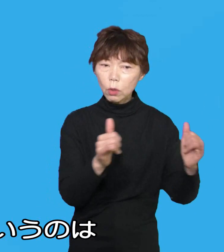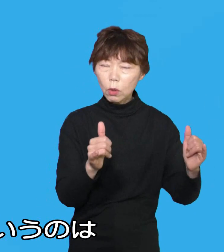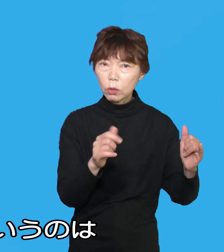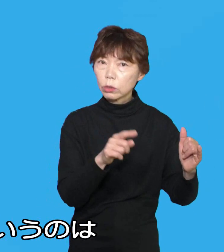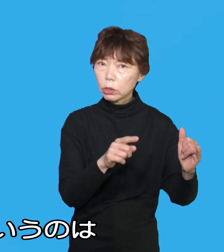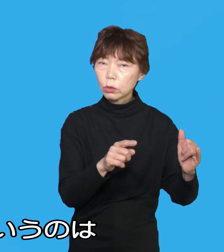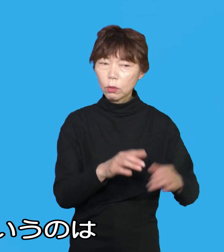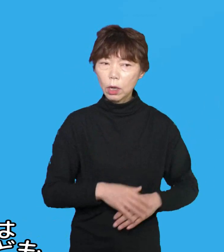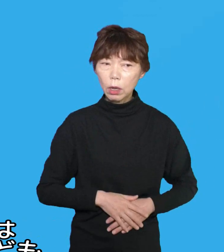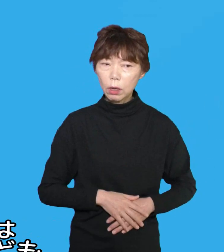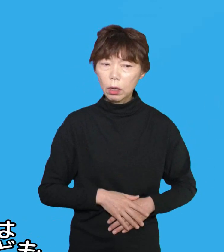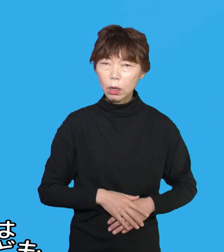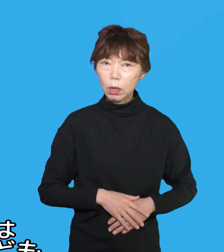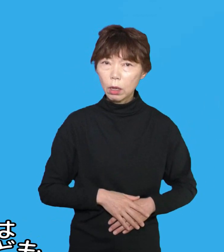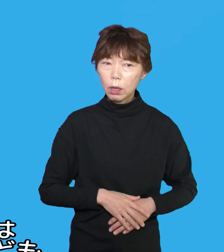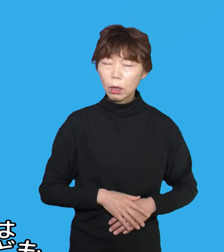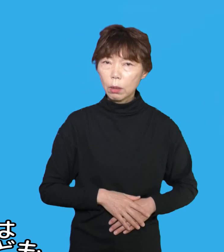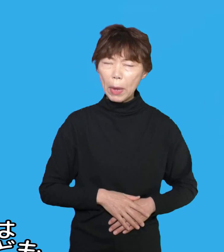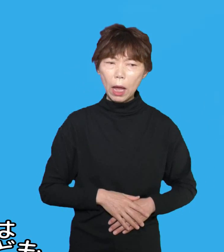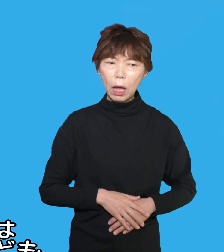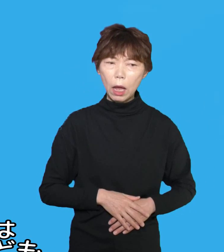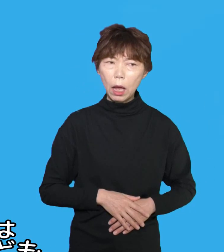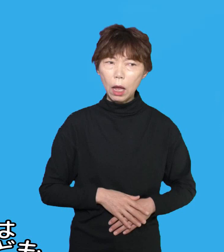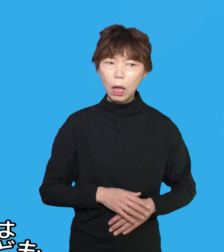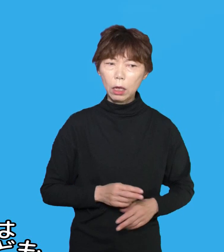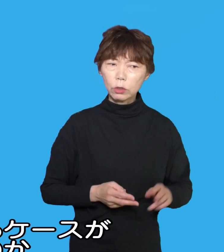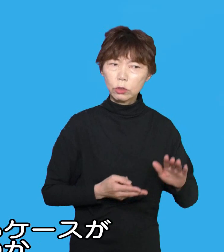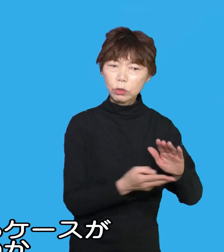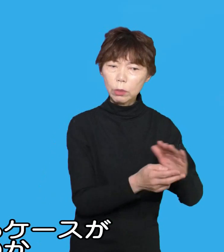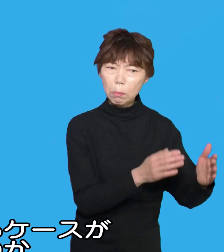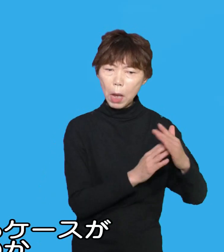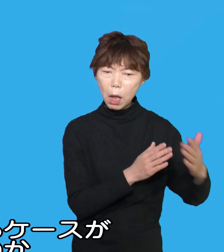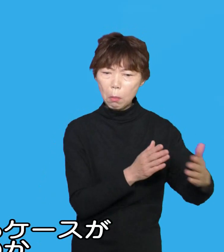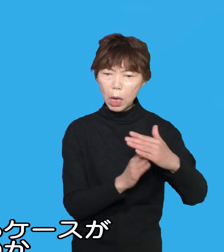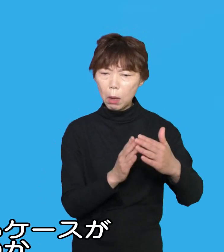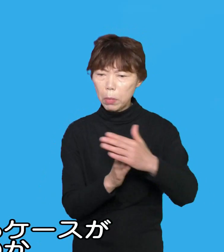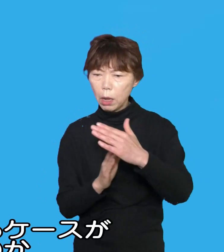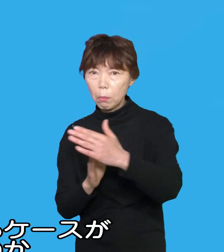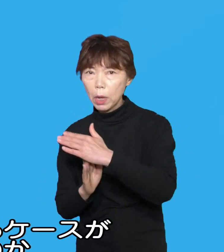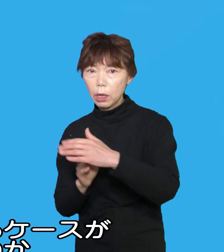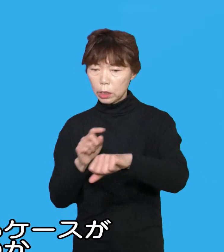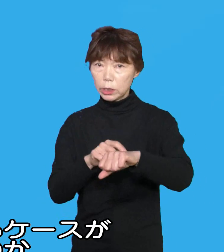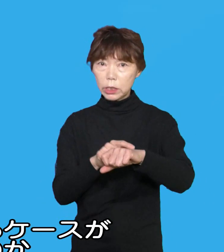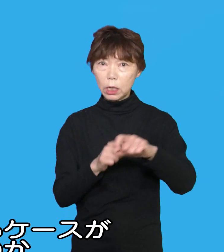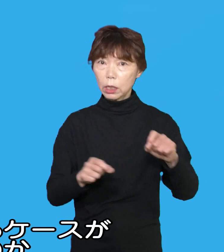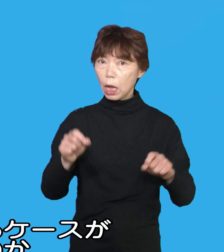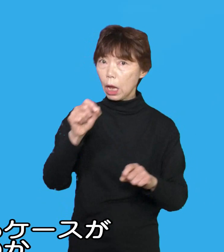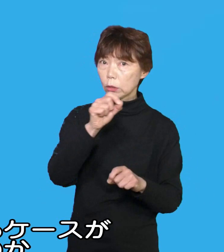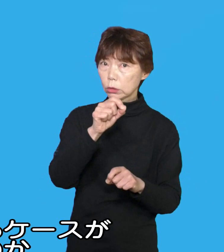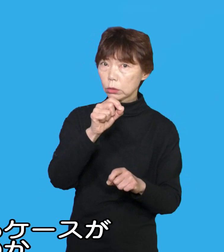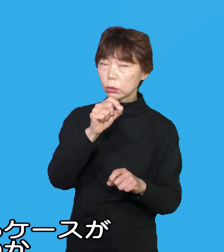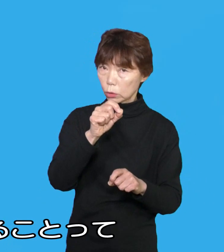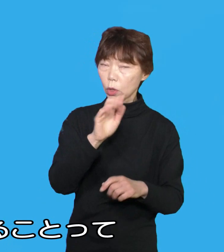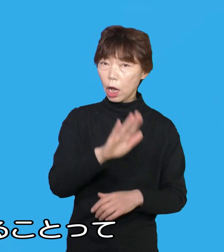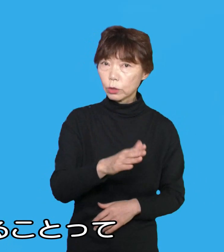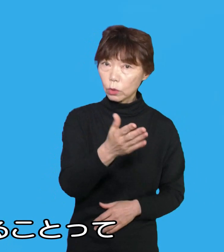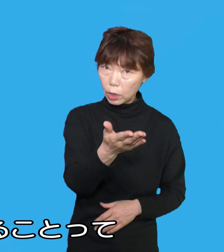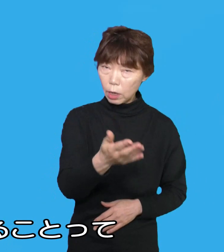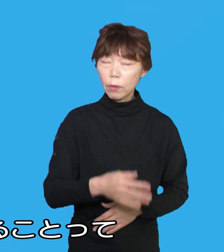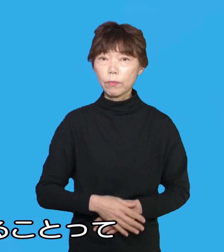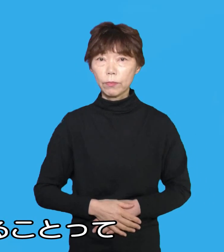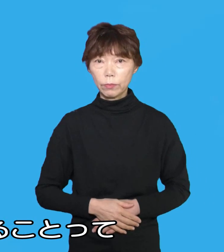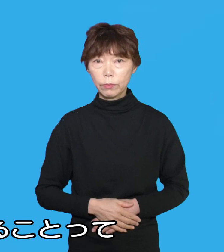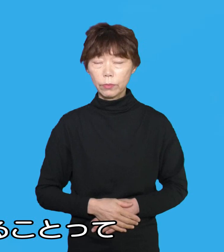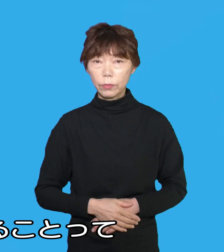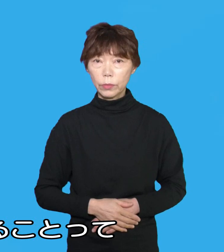その調整に、まあ、たらい回しではないですけれども非常にまあ時間がかかるケースがもう出てきているのか、なんかどちらか